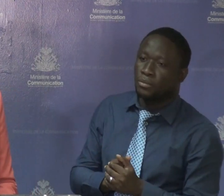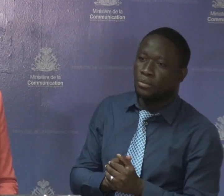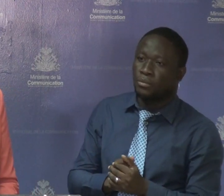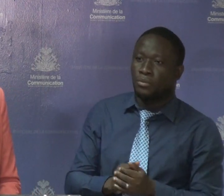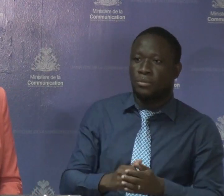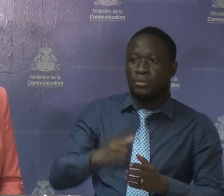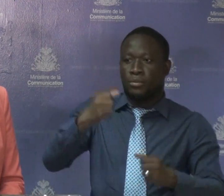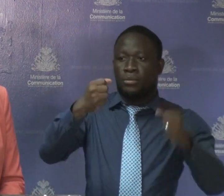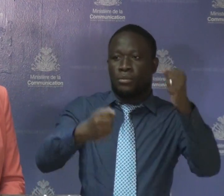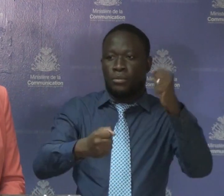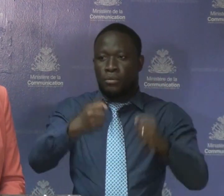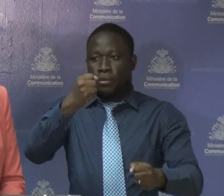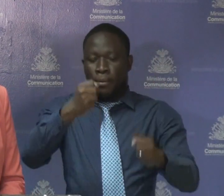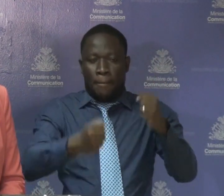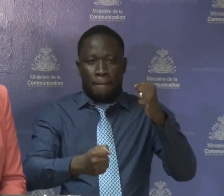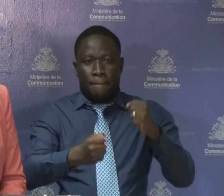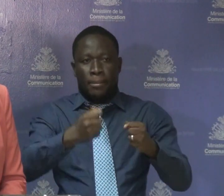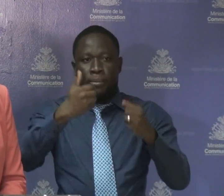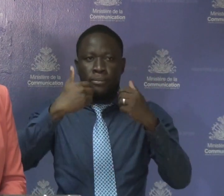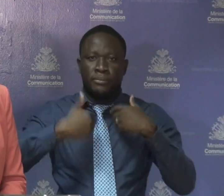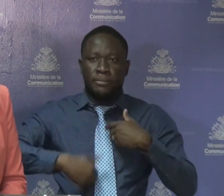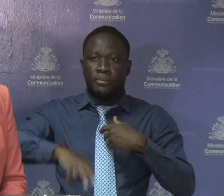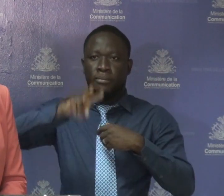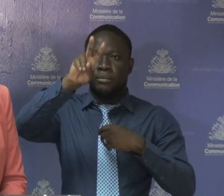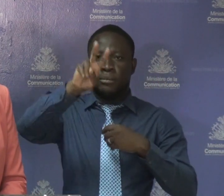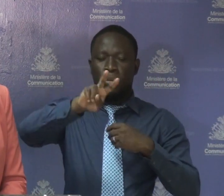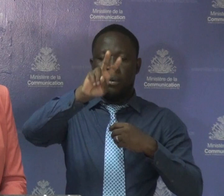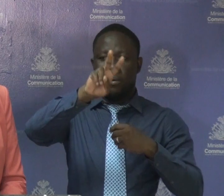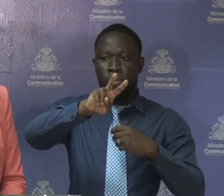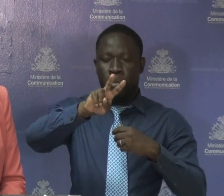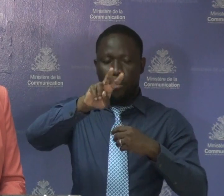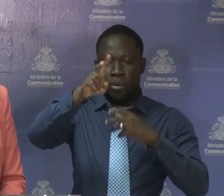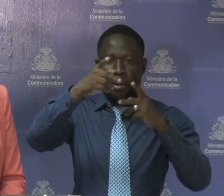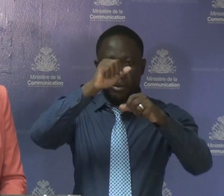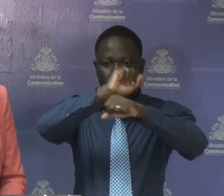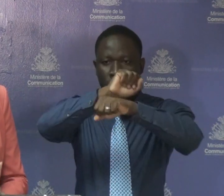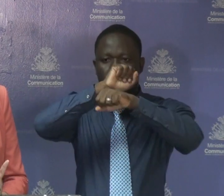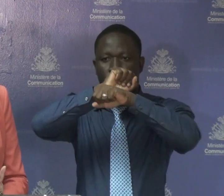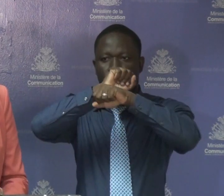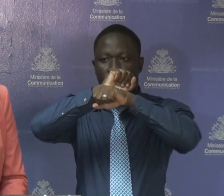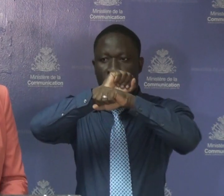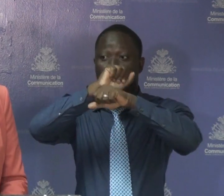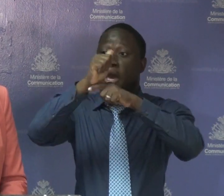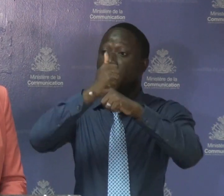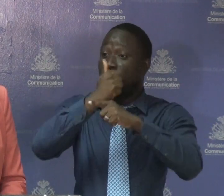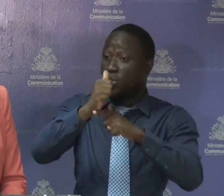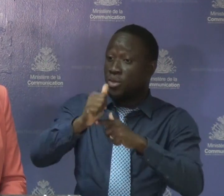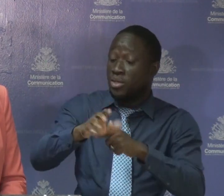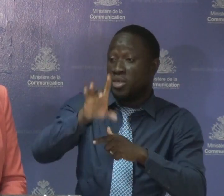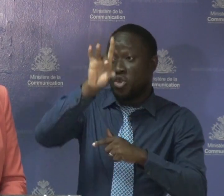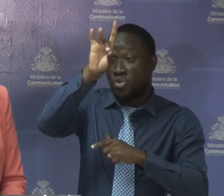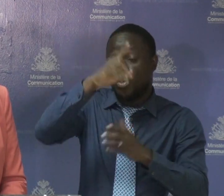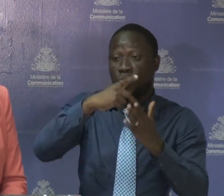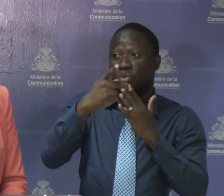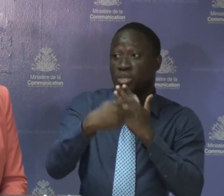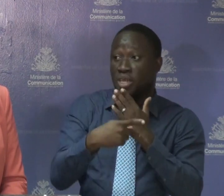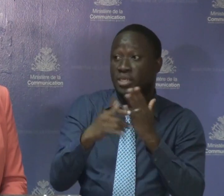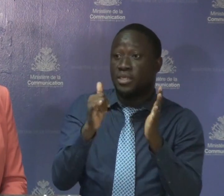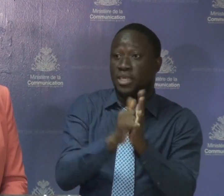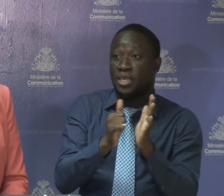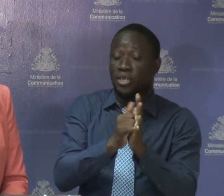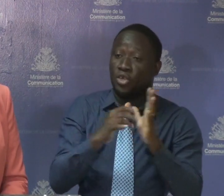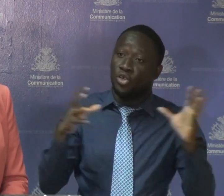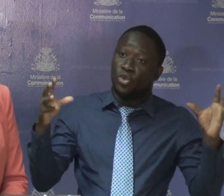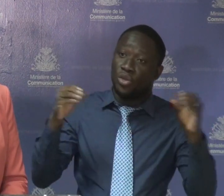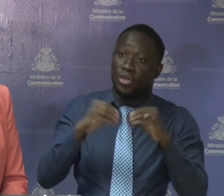dans le transport touristique, nous avons Pluragent, Sixte et Logistique. Alors, ces 8 projets, en réalité,